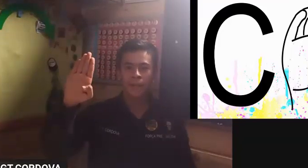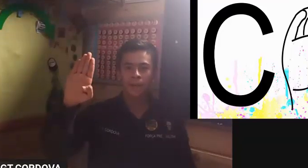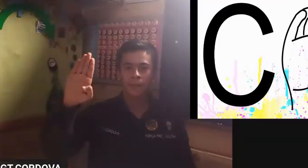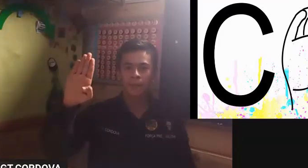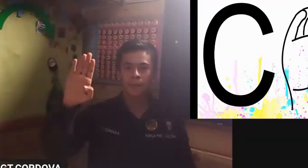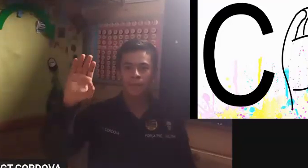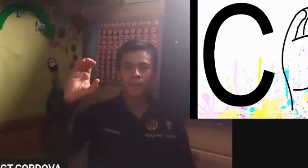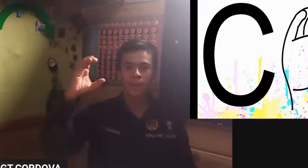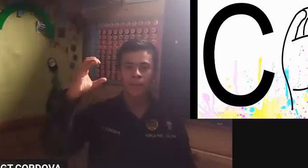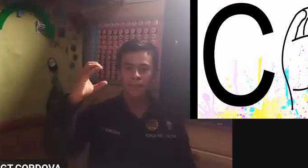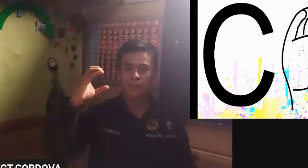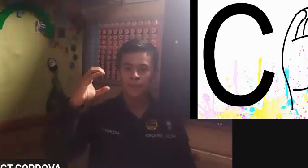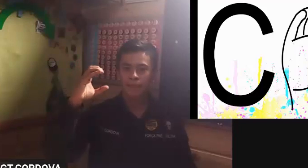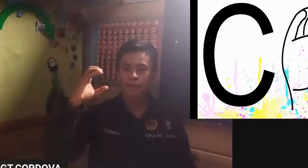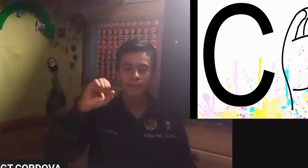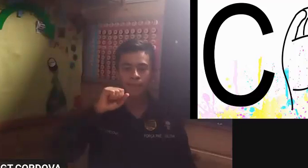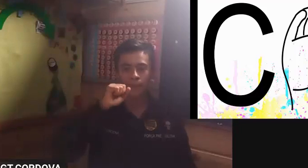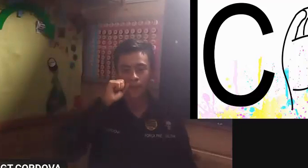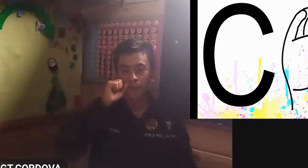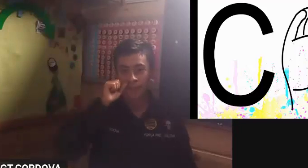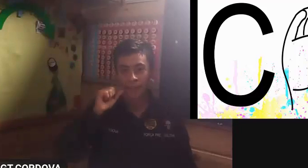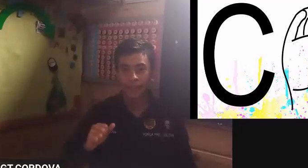B, C. Lembrou, né?